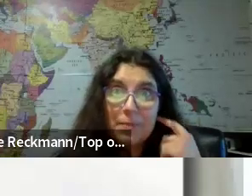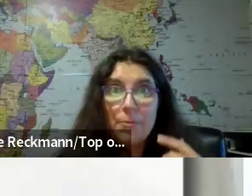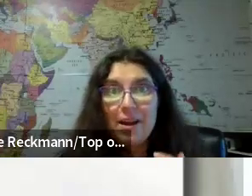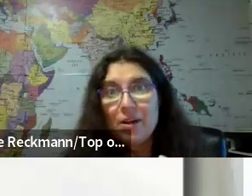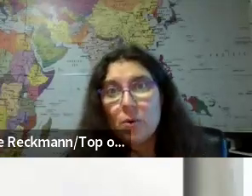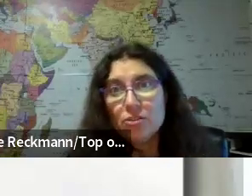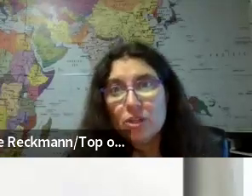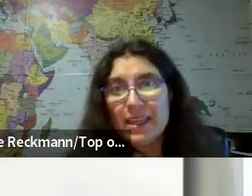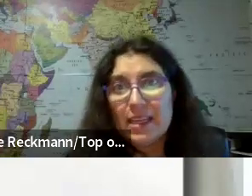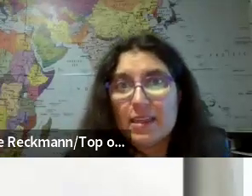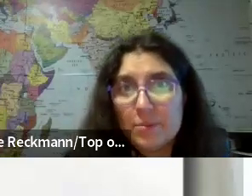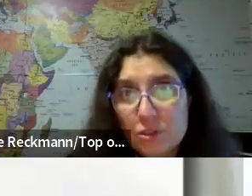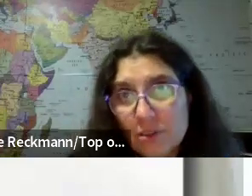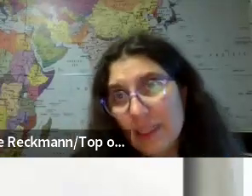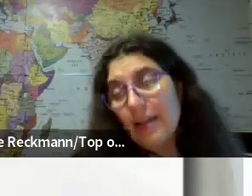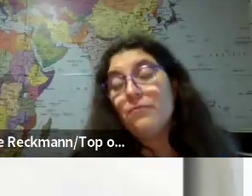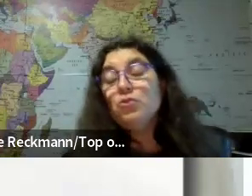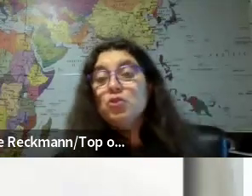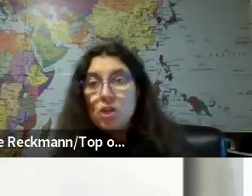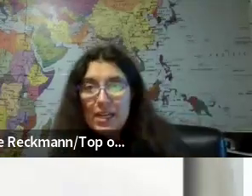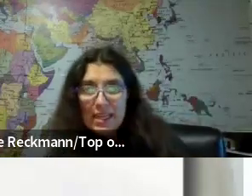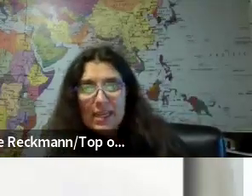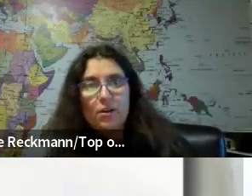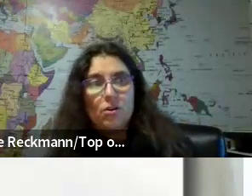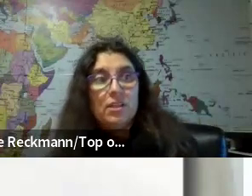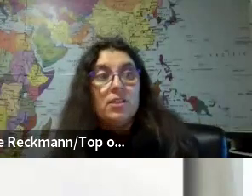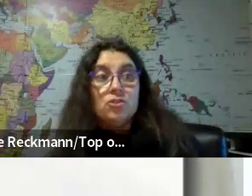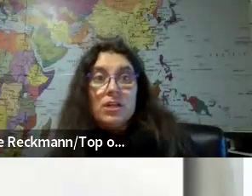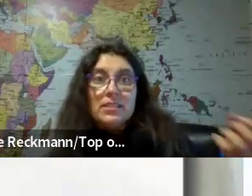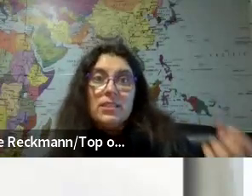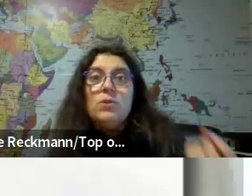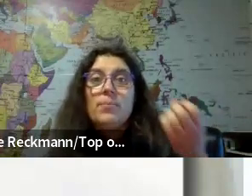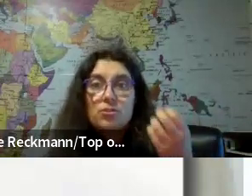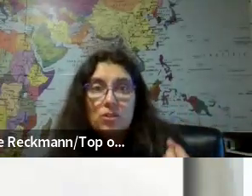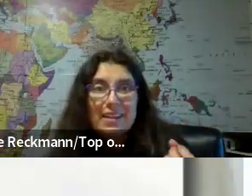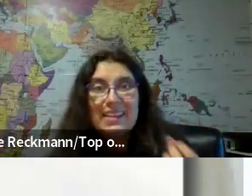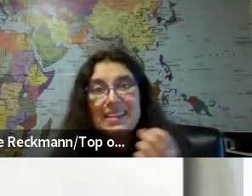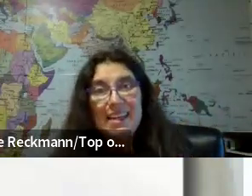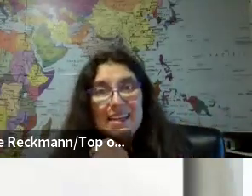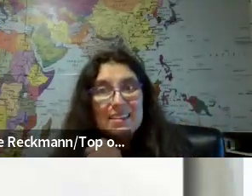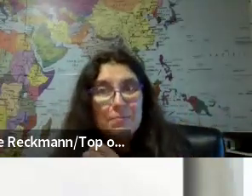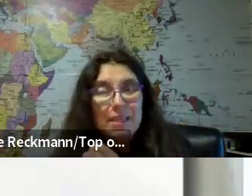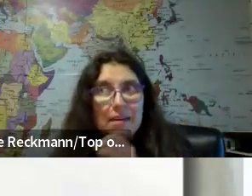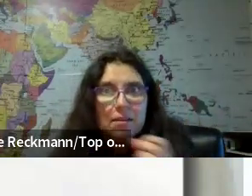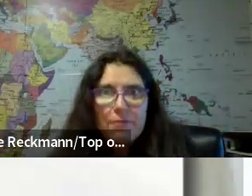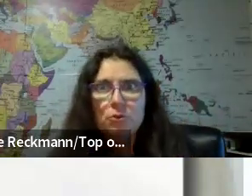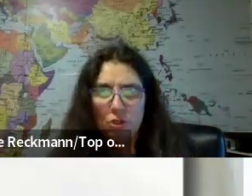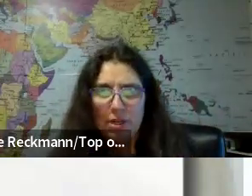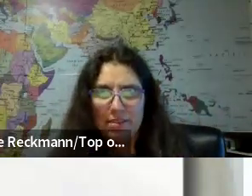después vamos a ver cuáles son las descripción de las funciones del cargo. Yo necesito una persona que tiene que desempeñar qué